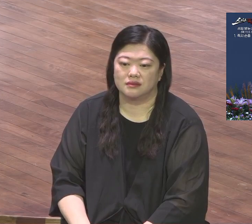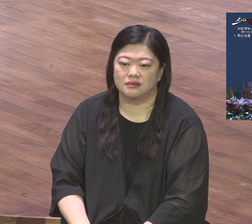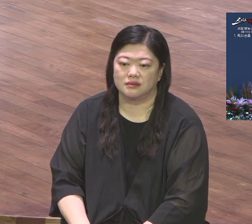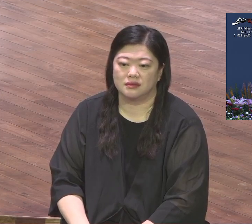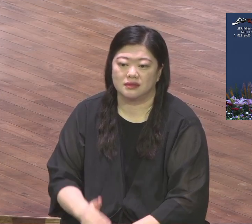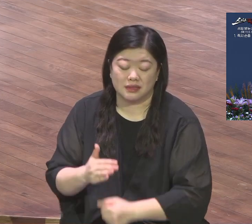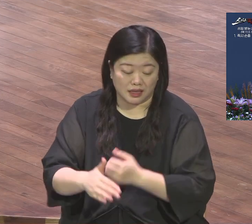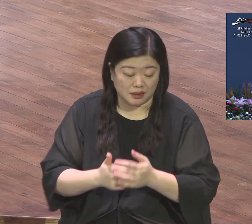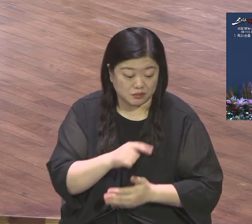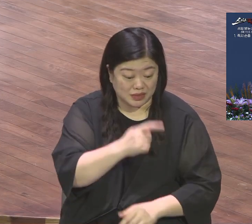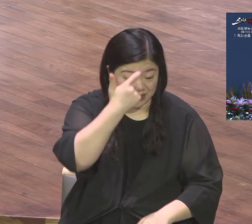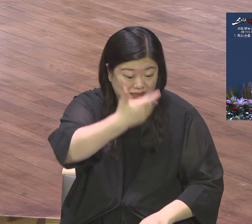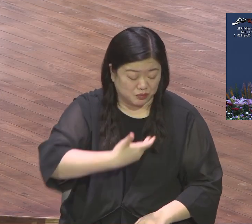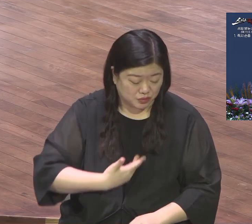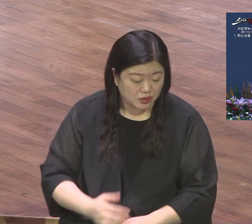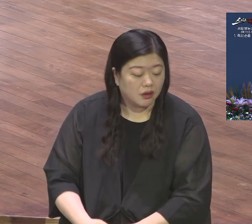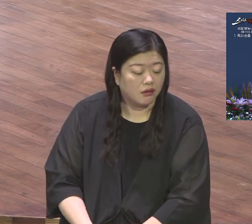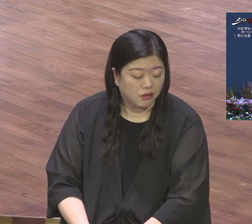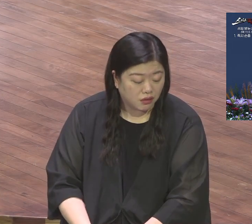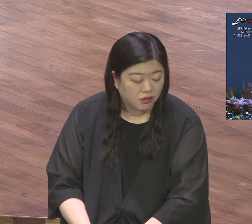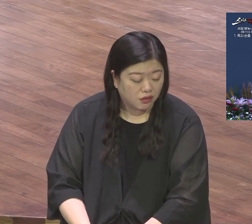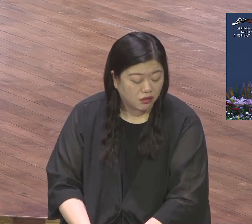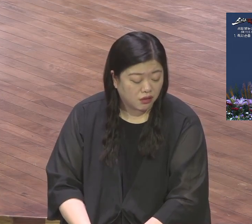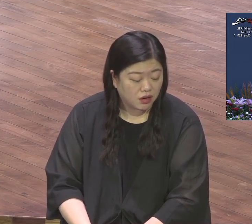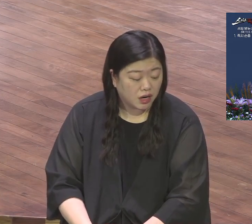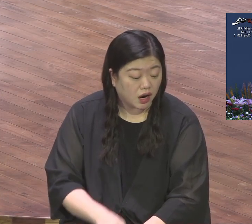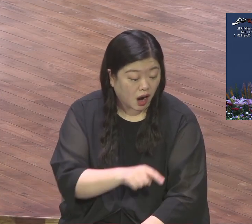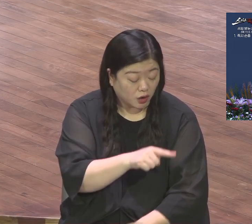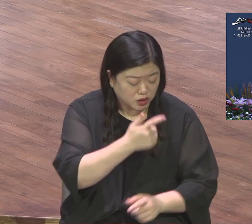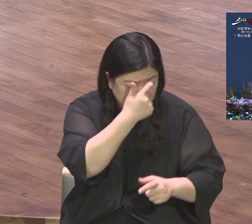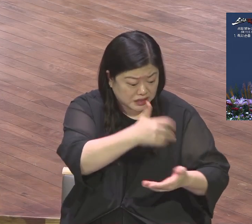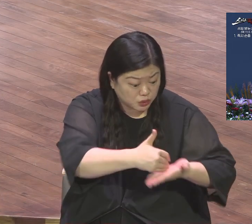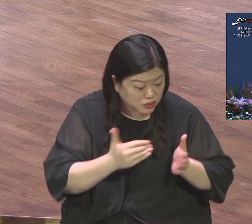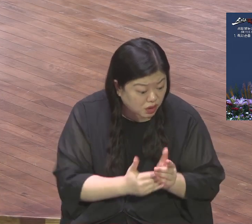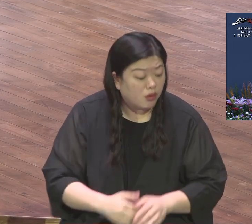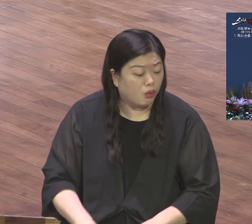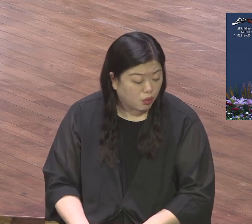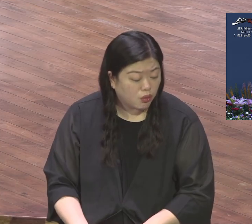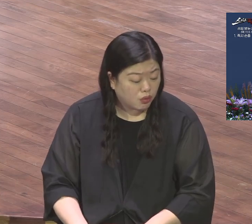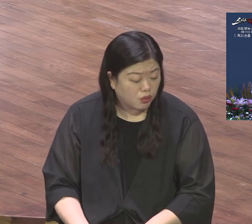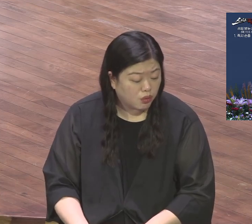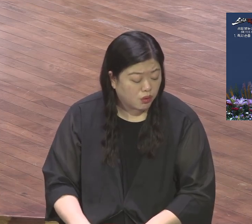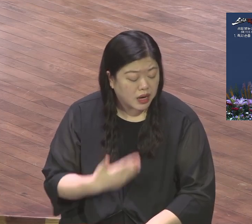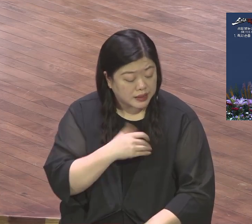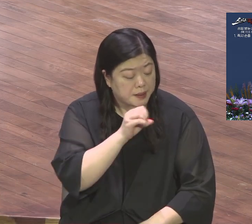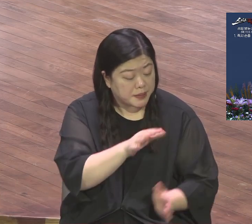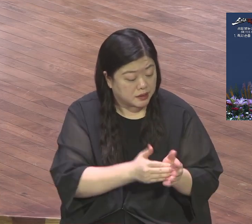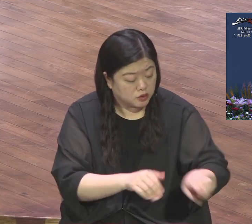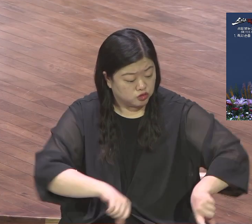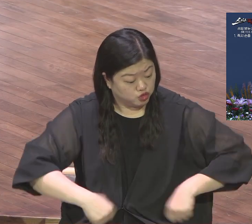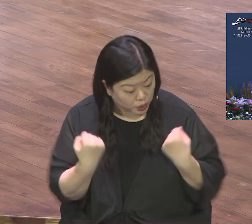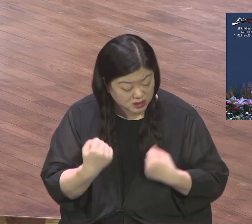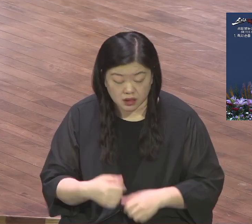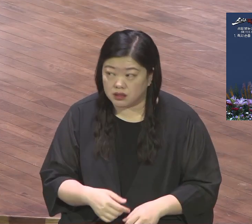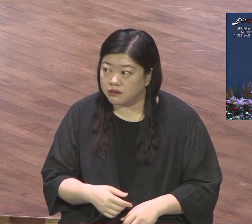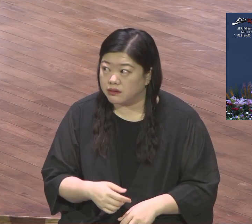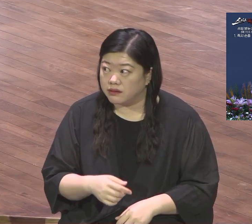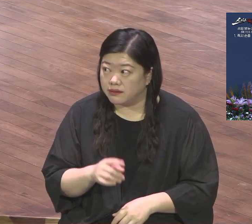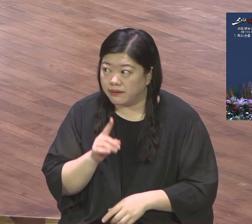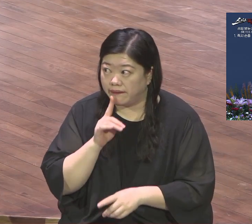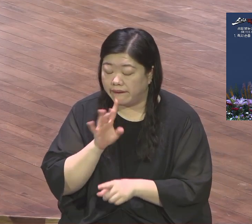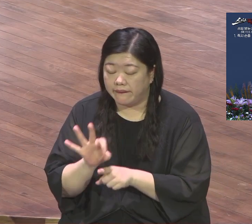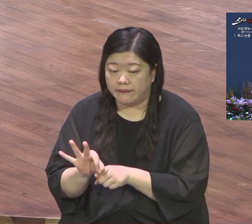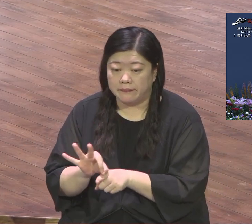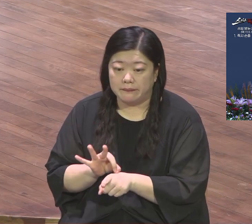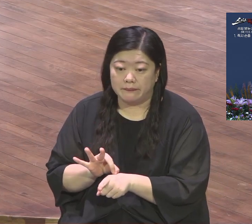질문을 할 수 있죠. 반문해 보세요. 여러분 순종한 적 있습니까? 말씀에 도저히 이해가 안 되는데 강단